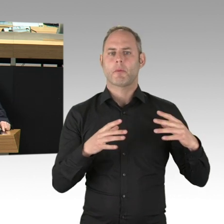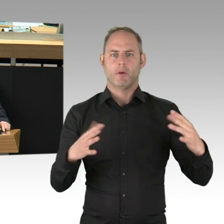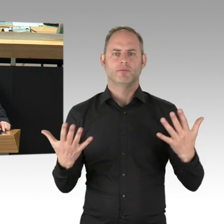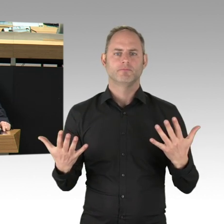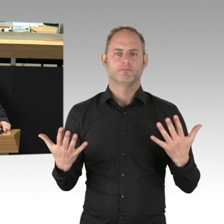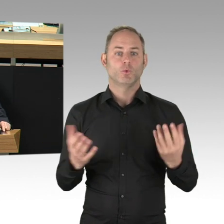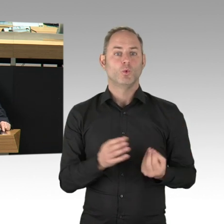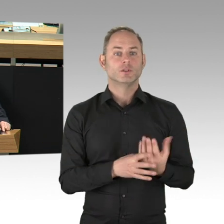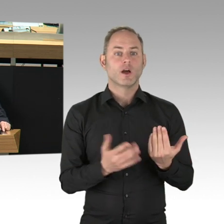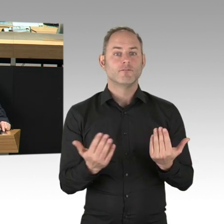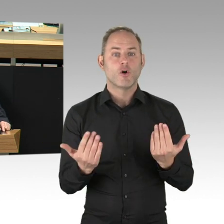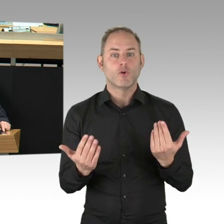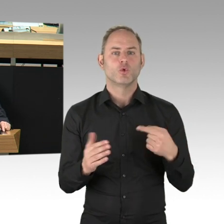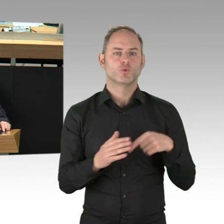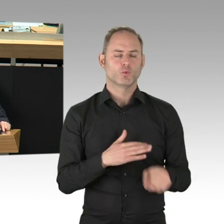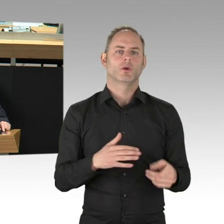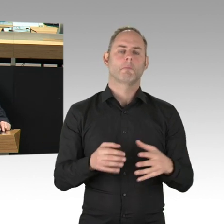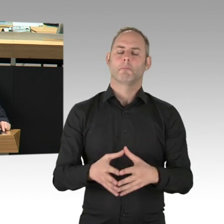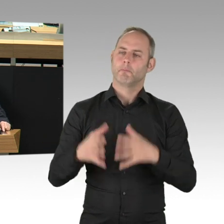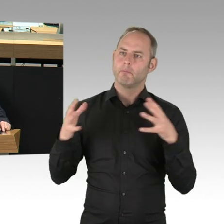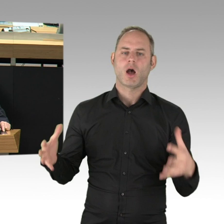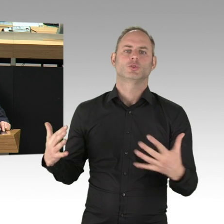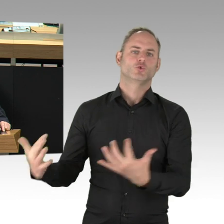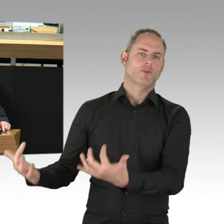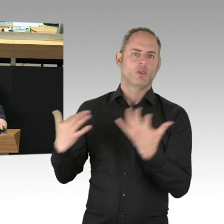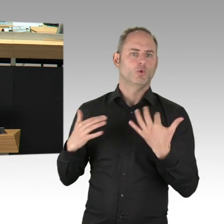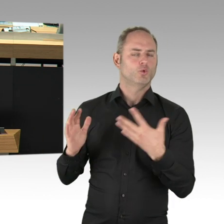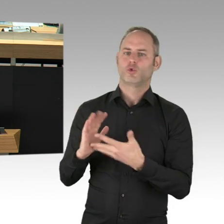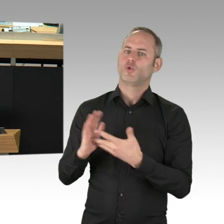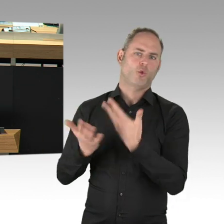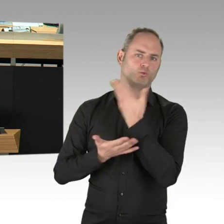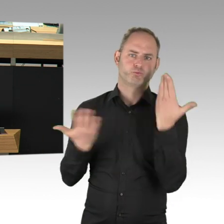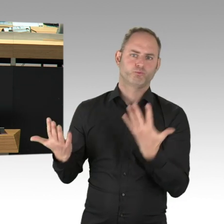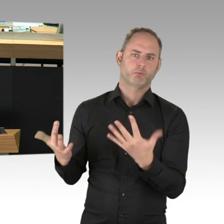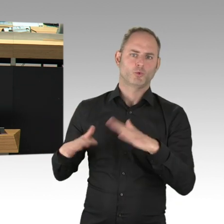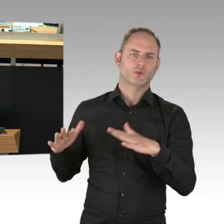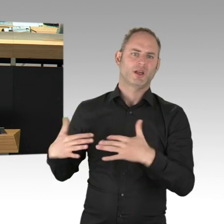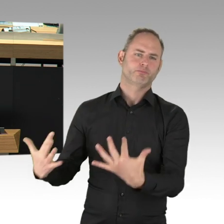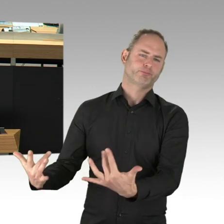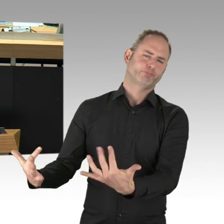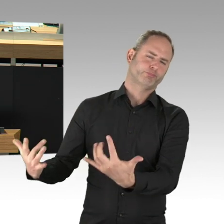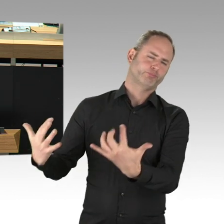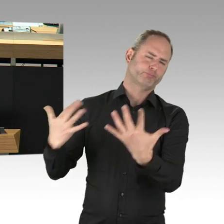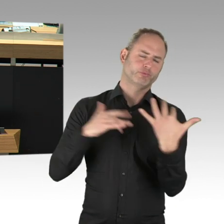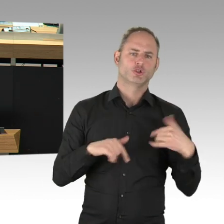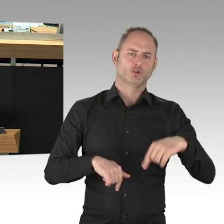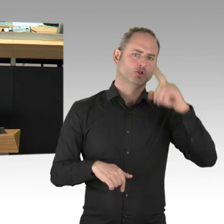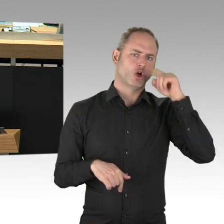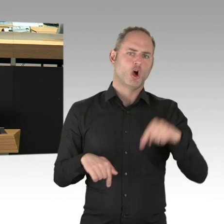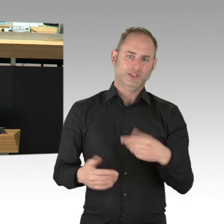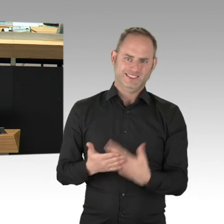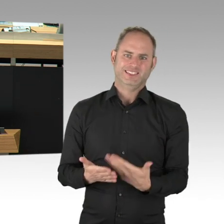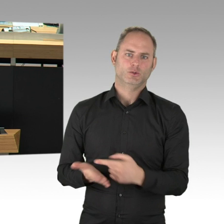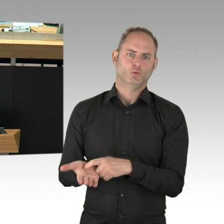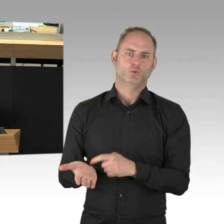Damen und Herren, wir setzen uns für eine Begrenzung des unkontrollierten Migrantenstroms aus den arabischen Ländern ein und wollen damit auch